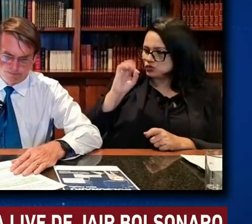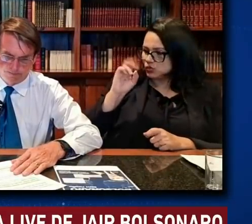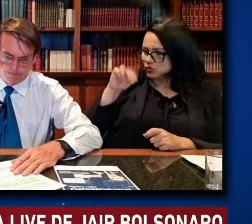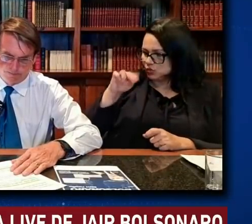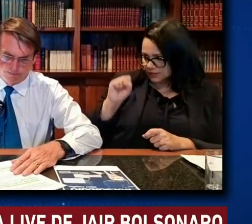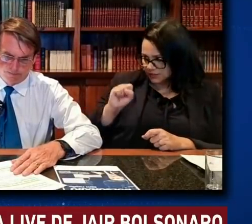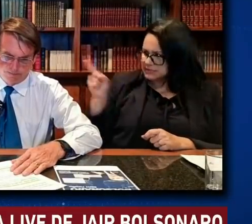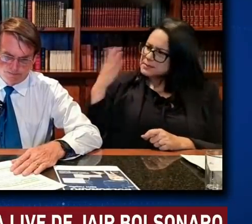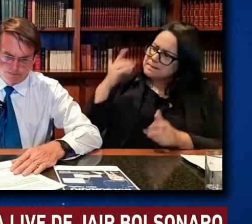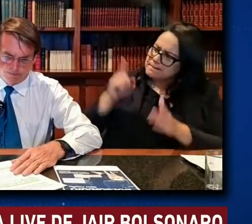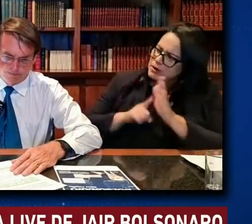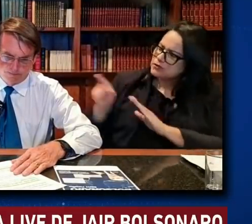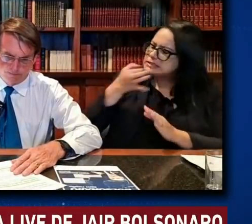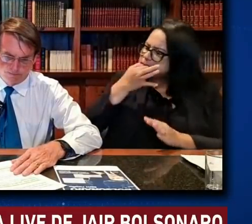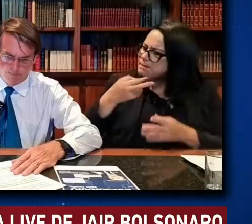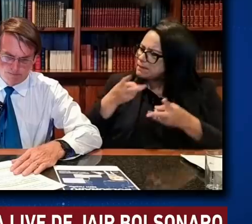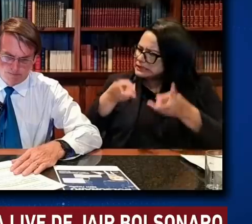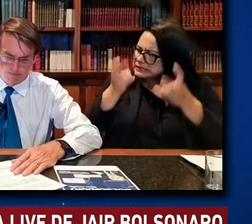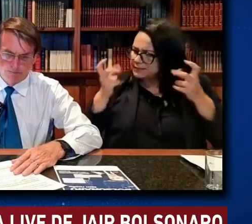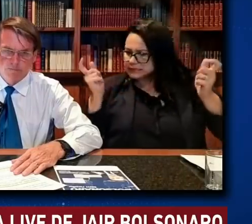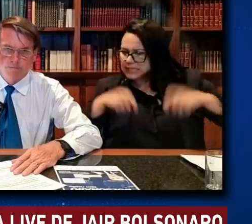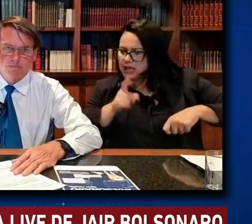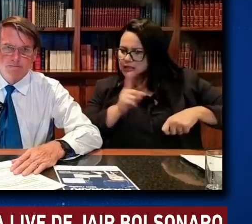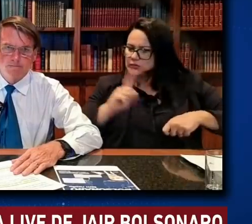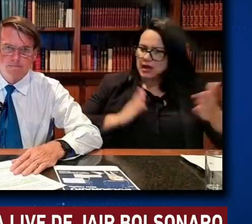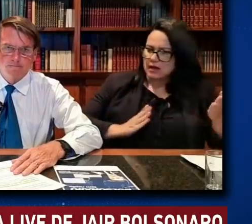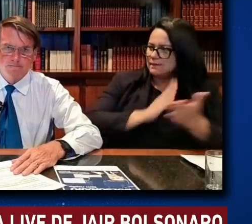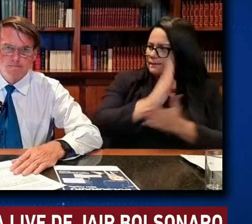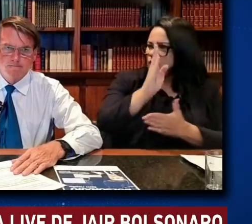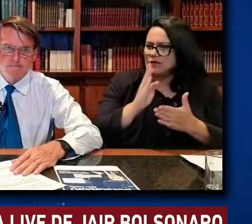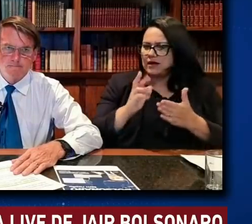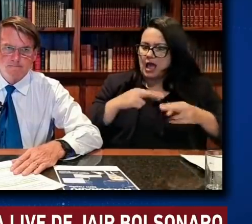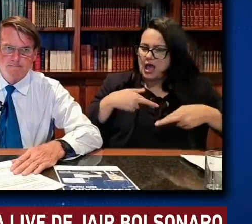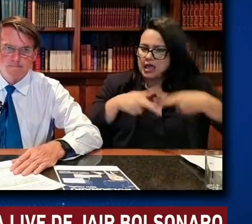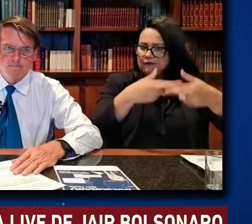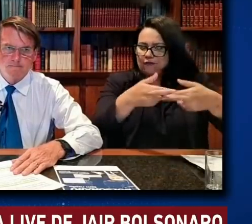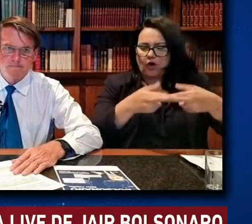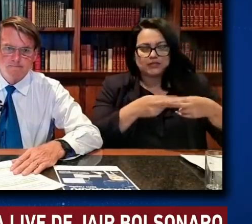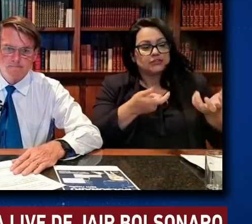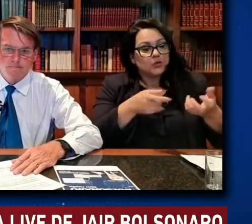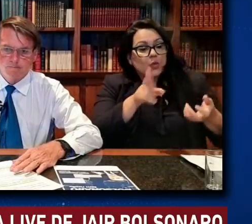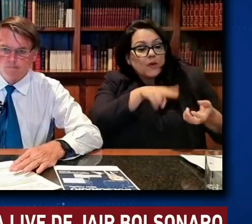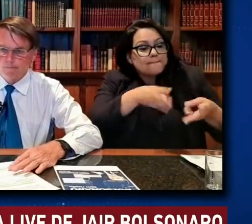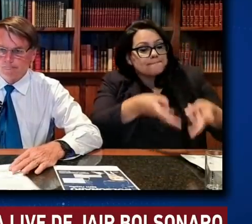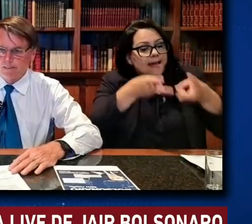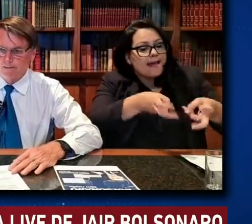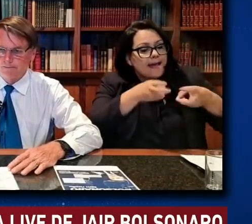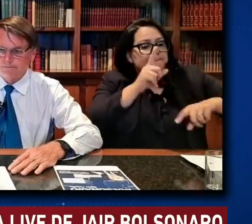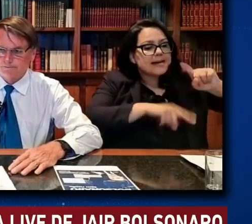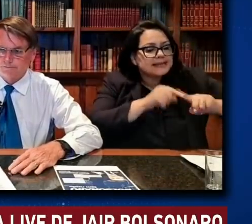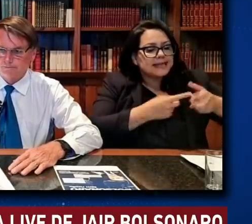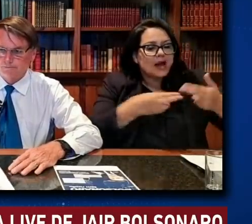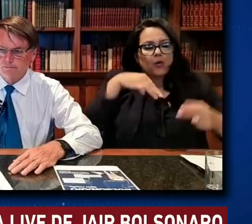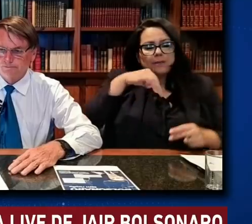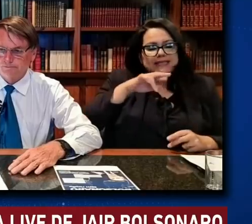senhor se o senhor enxerga a possibilidade de aprovação da reforma relacionada à exploração de minerais em terras indígenas e